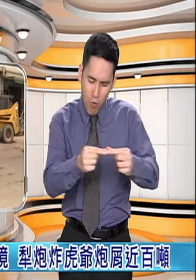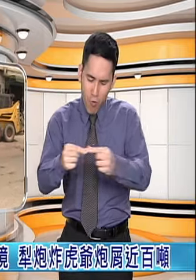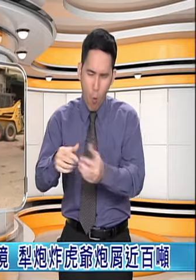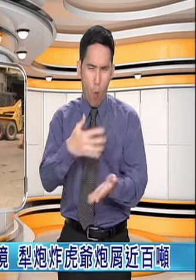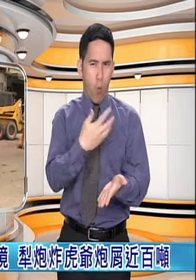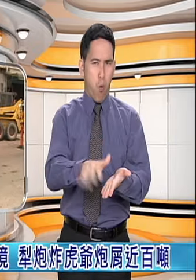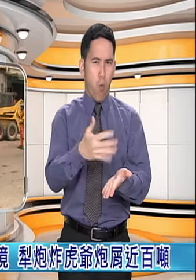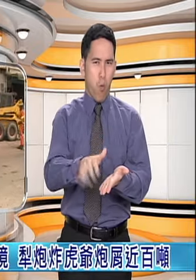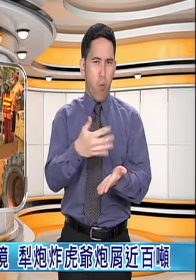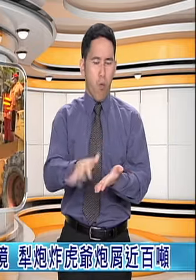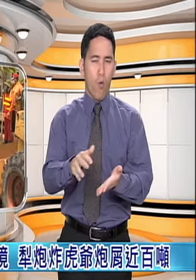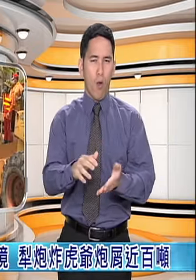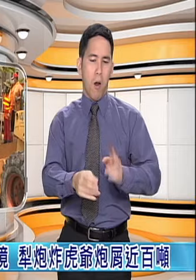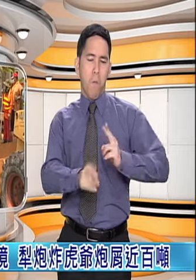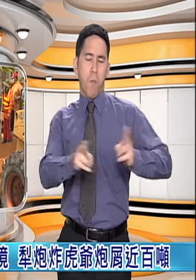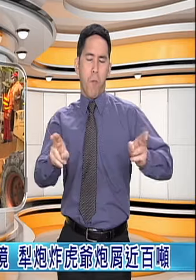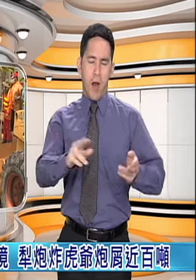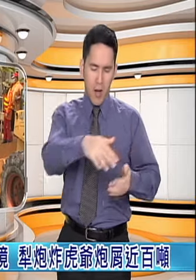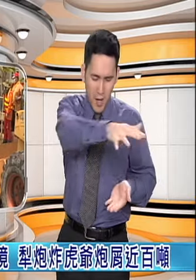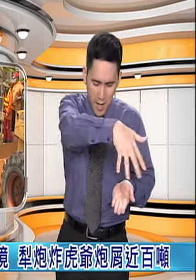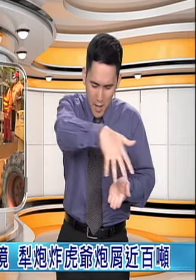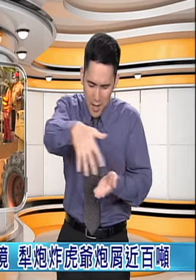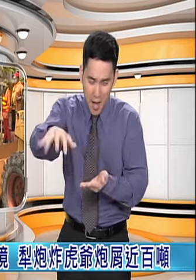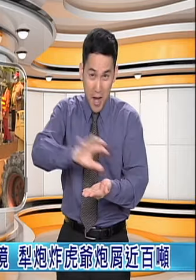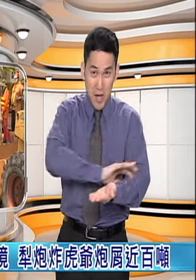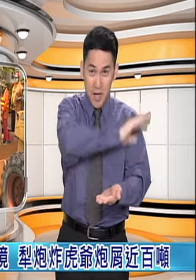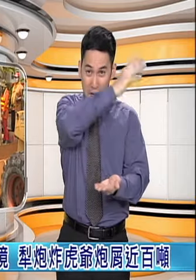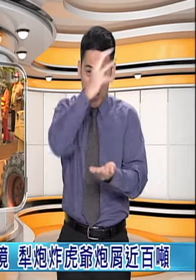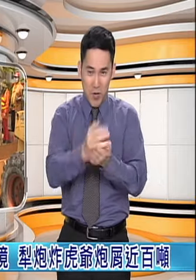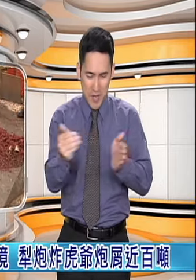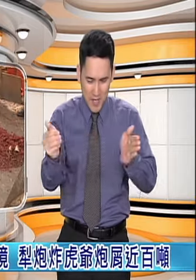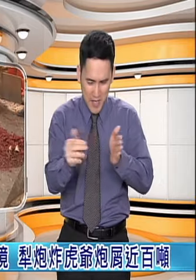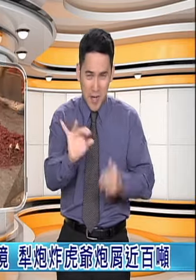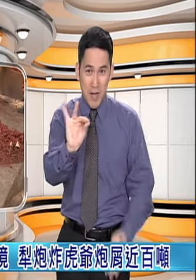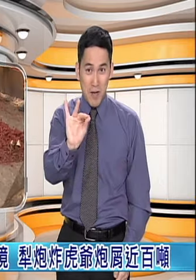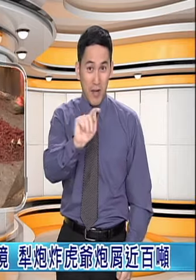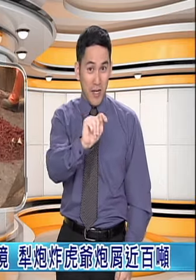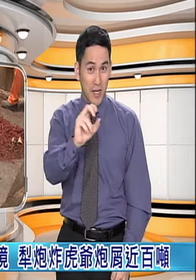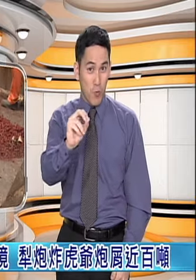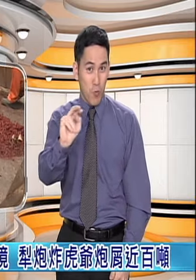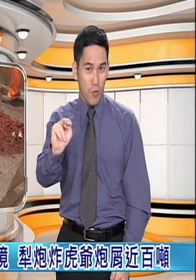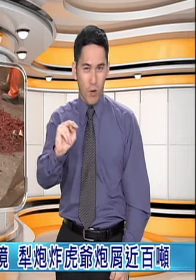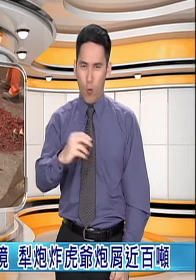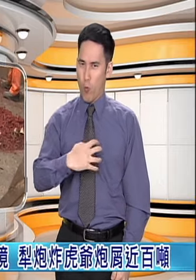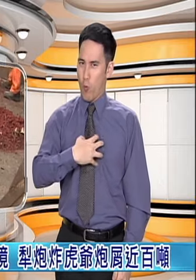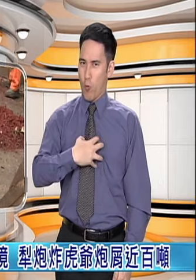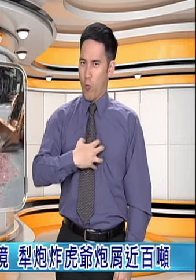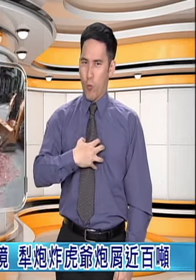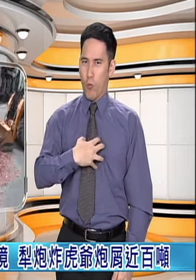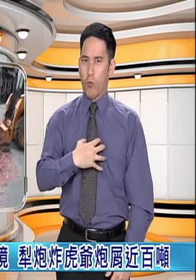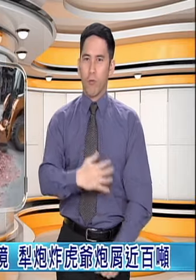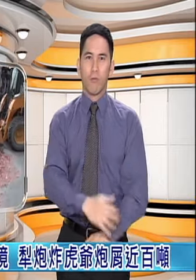整理，清洁队总动员，结果清出了将近100吨的炮屑山。